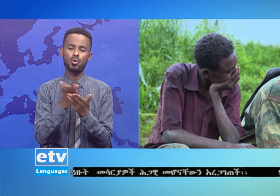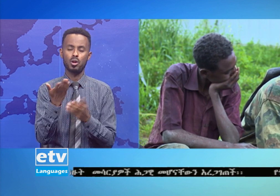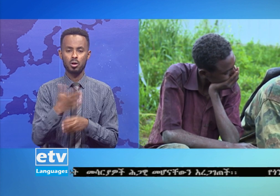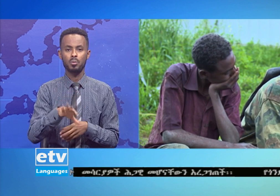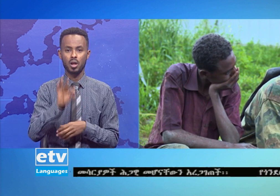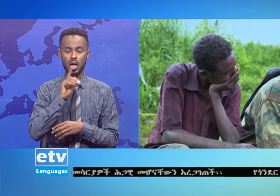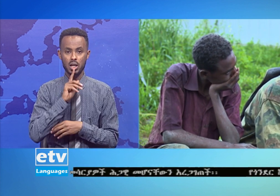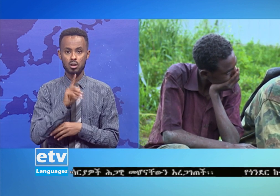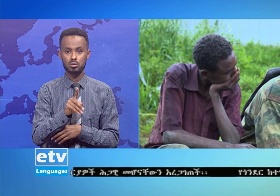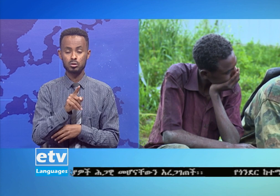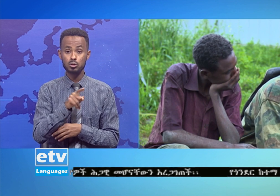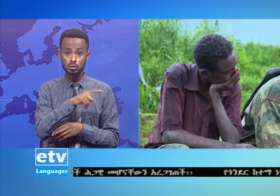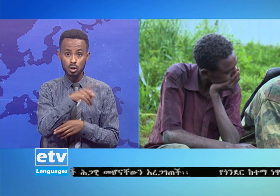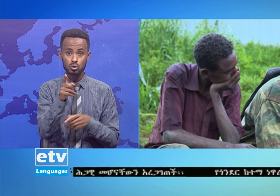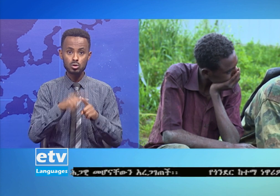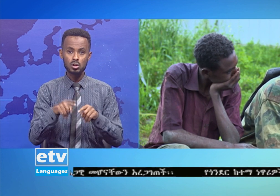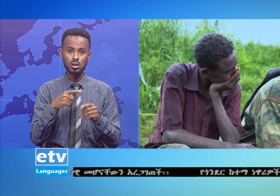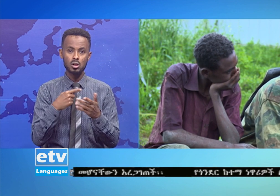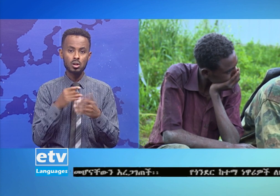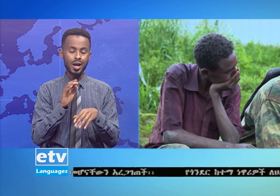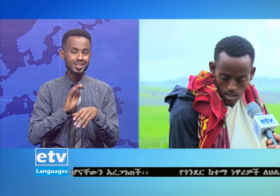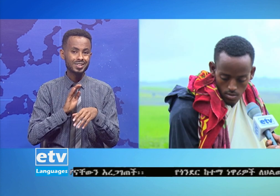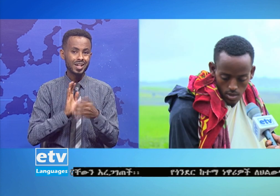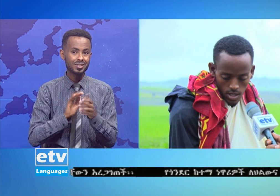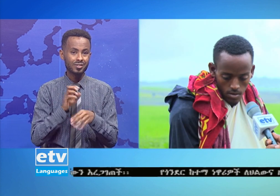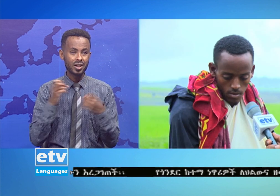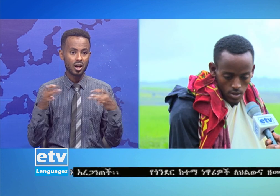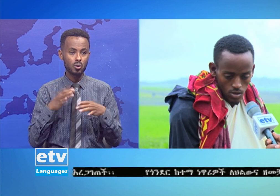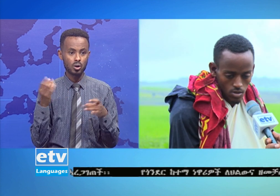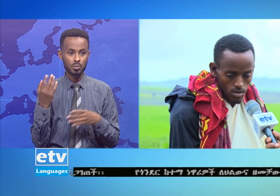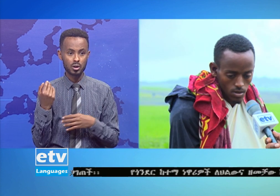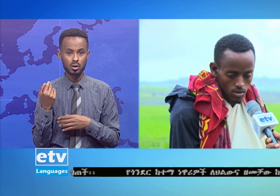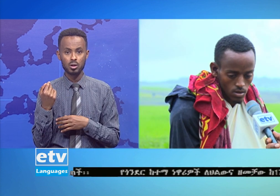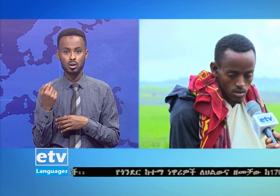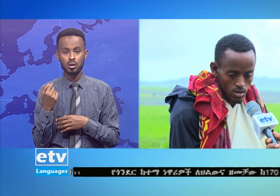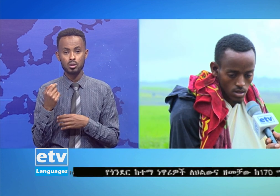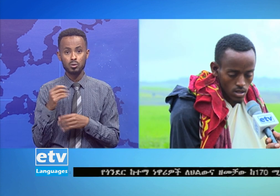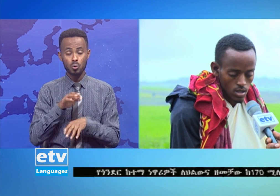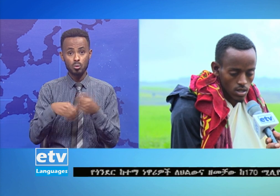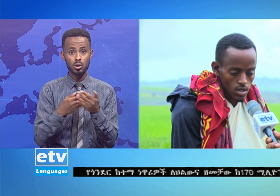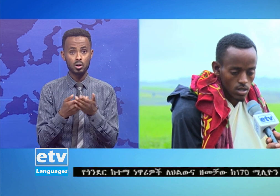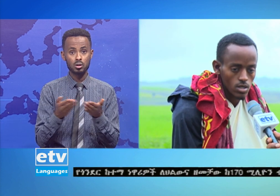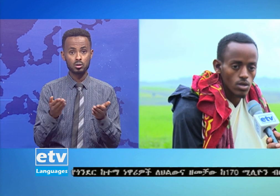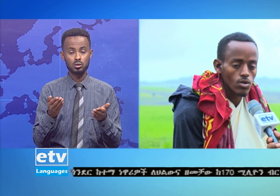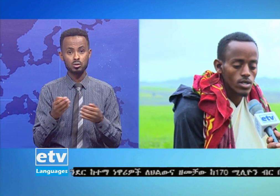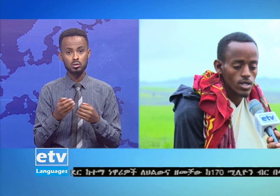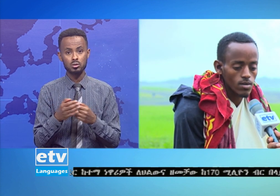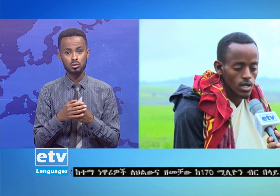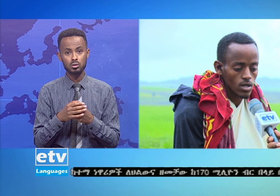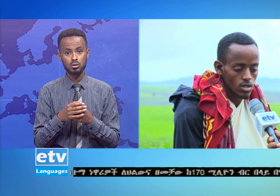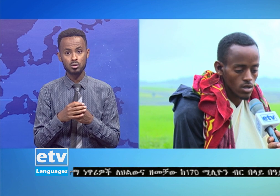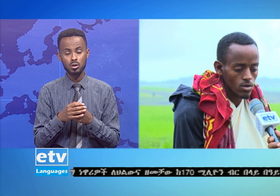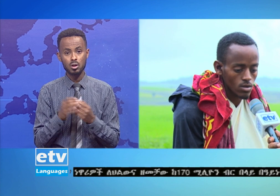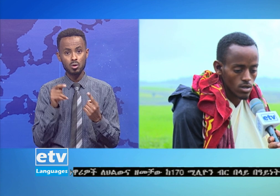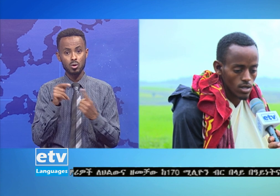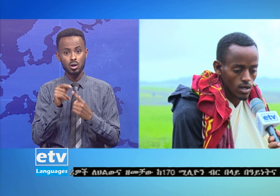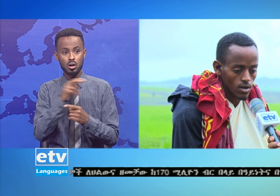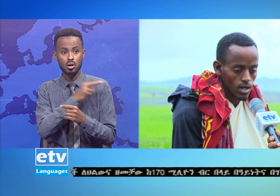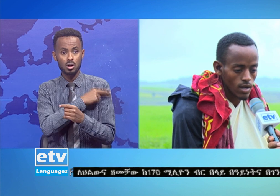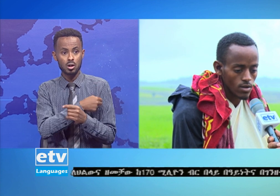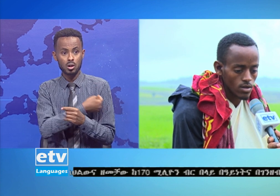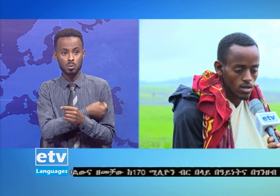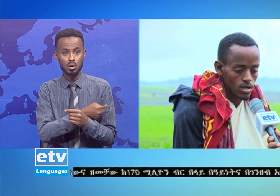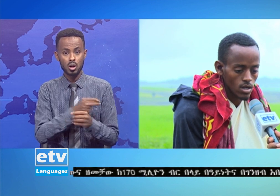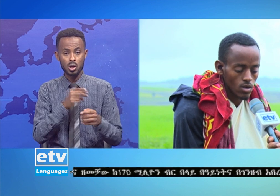ነው። እነሱ ግን እንዲህ እያሉ ነው የሚያስፈራራቸው። ደም በጣም የፈሰስኩ ነበርኩ። ወደ ሕክምና ወሰደው